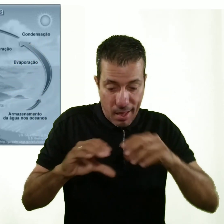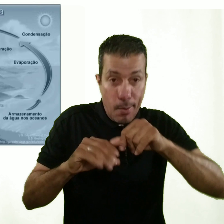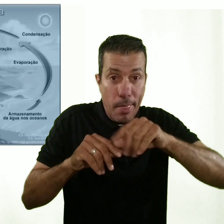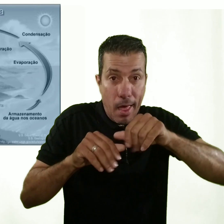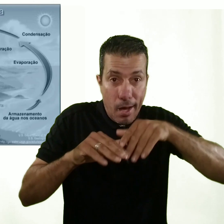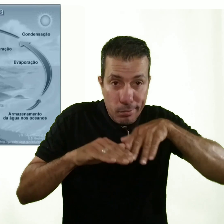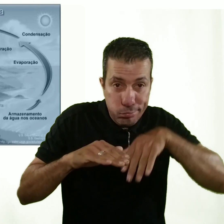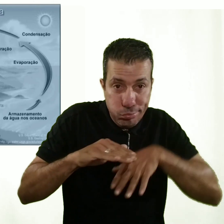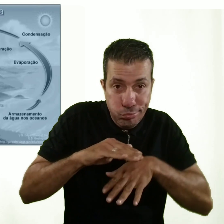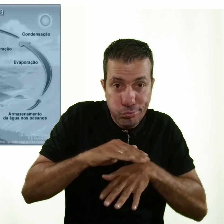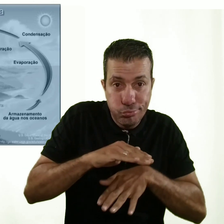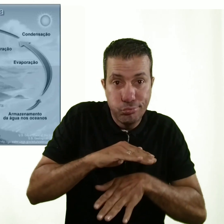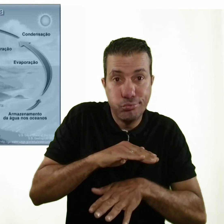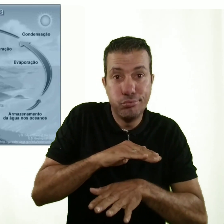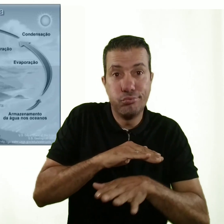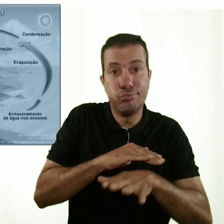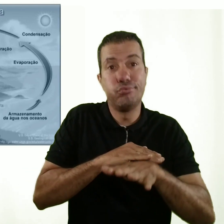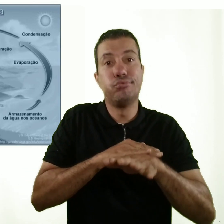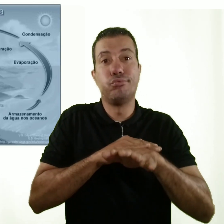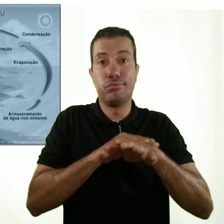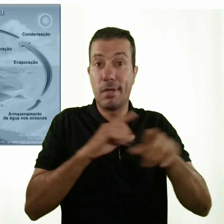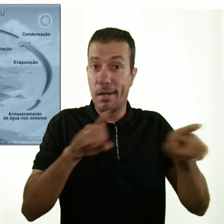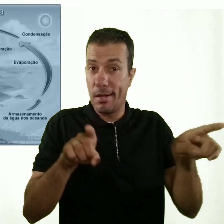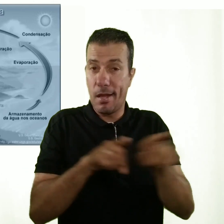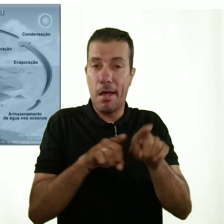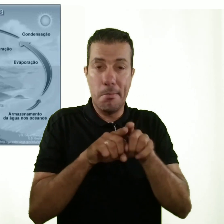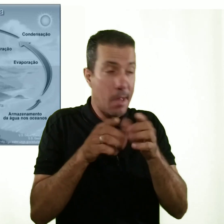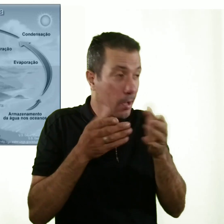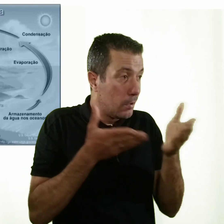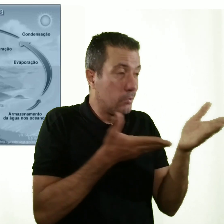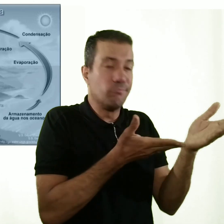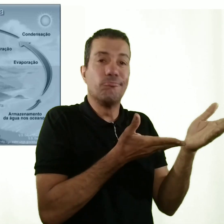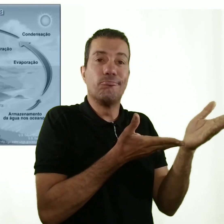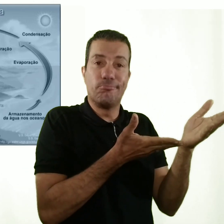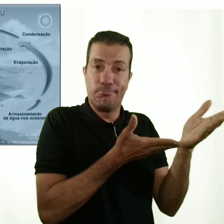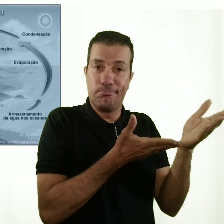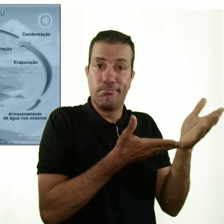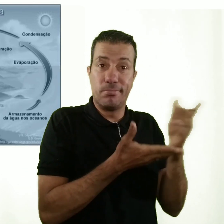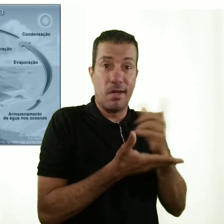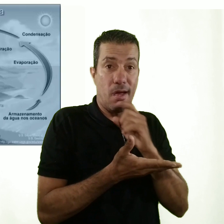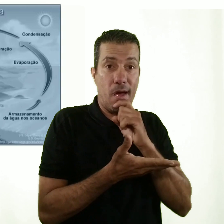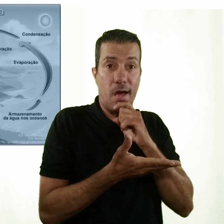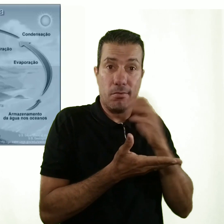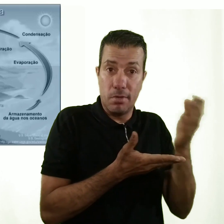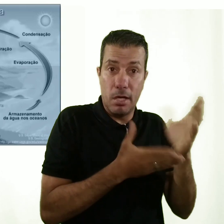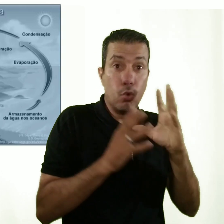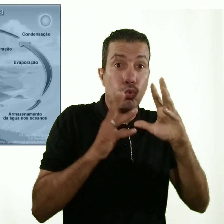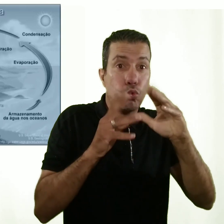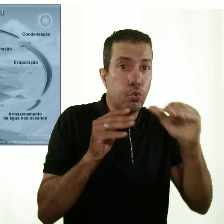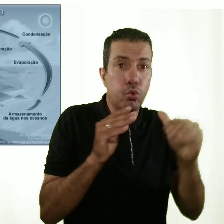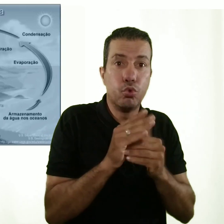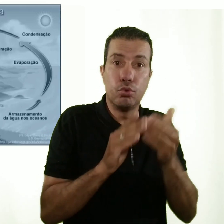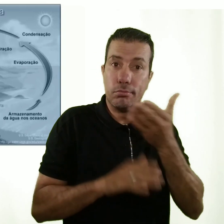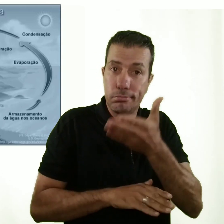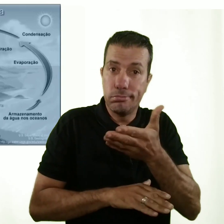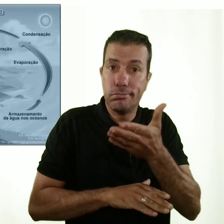rios subterrâneos, e tem um escoamento superficial de água de degelo, tudo aí. Foi o